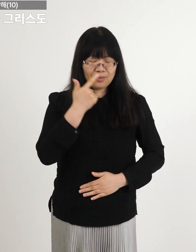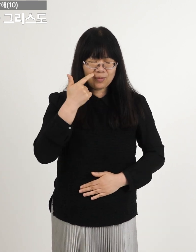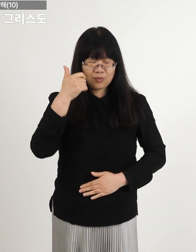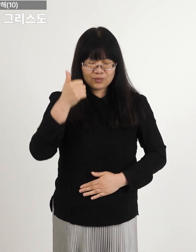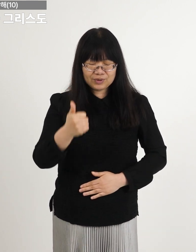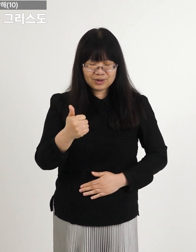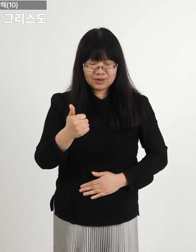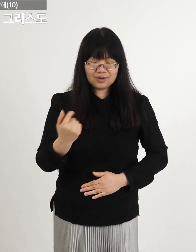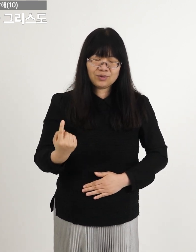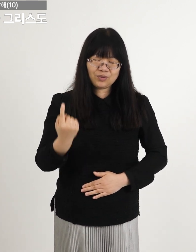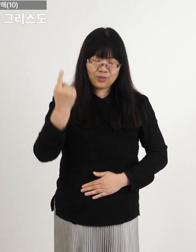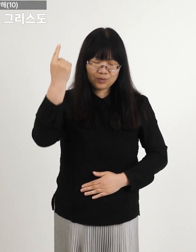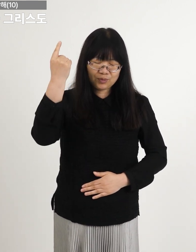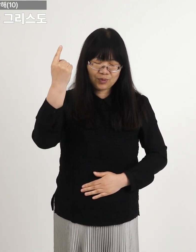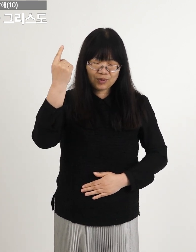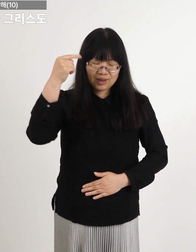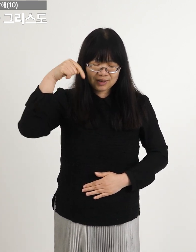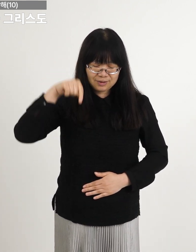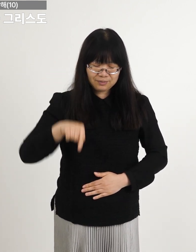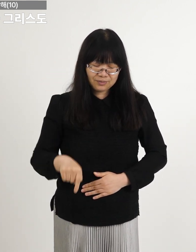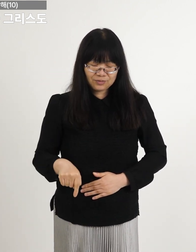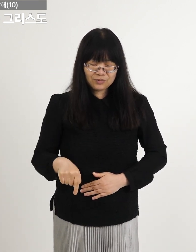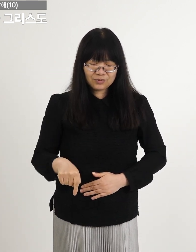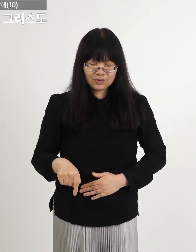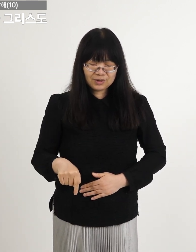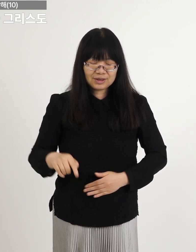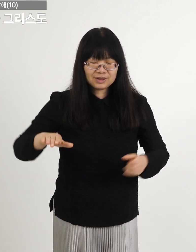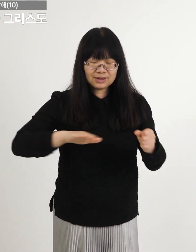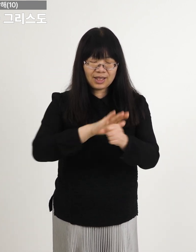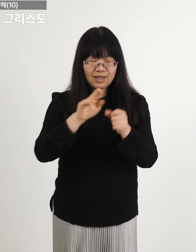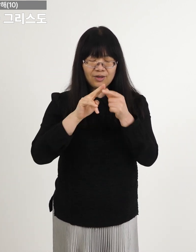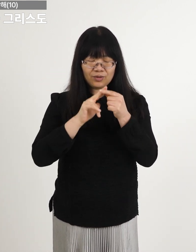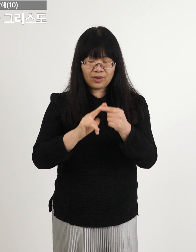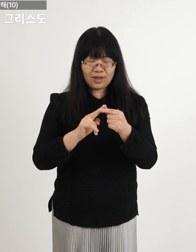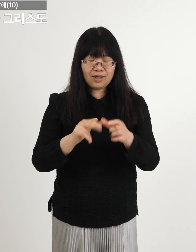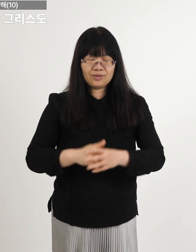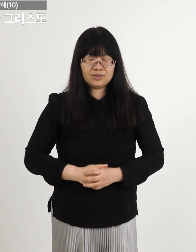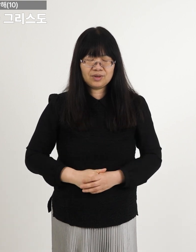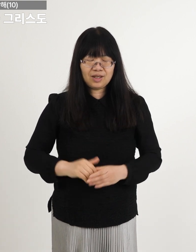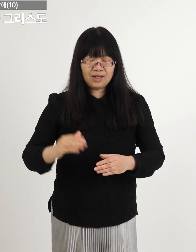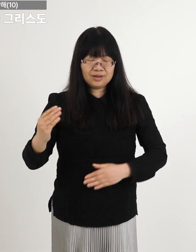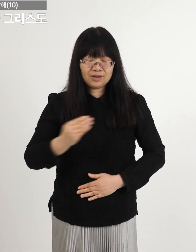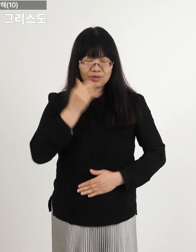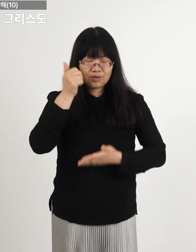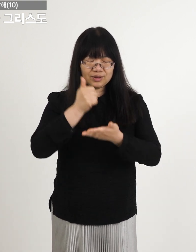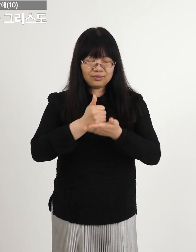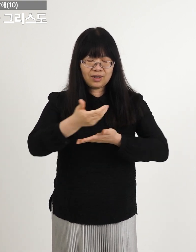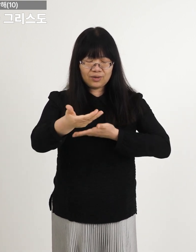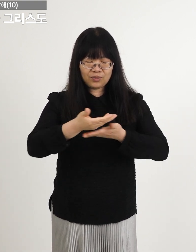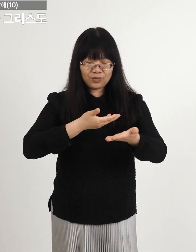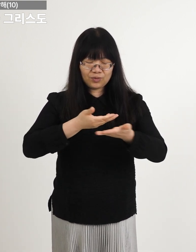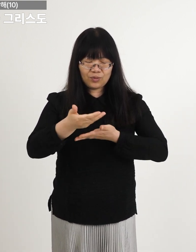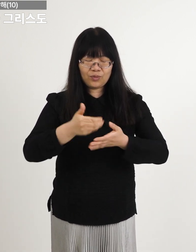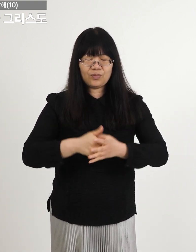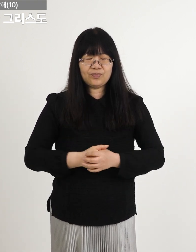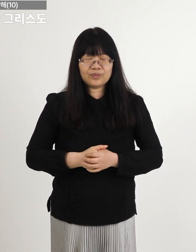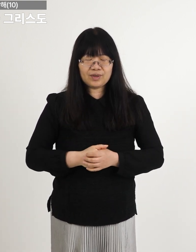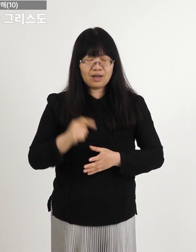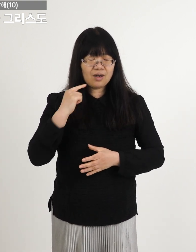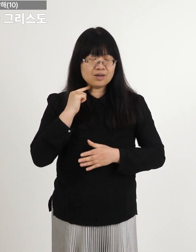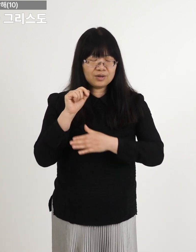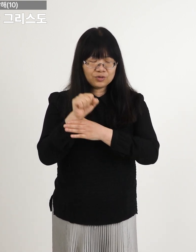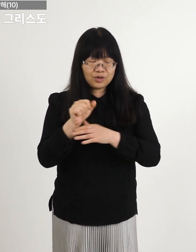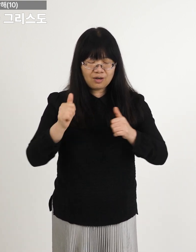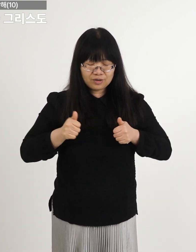아버지의 높고 깊으신 사랑하심과 성령님의 교통하심이 머리